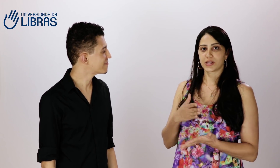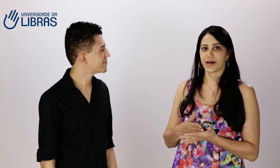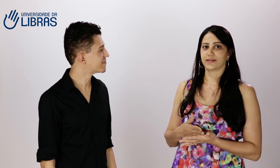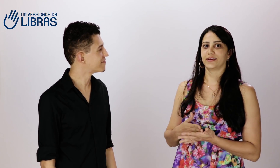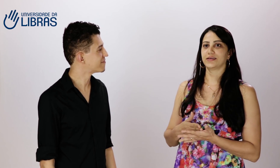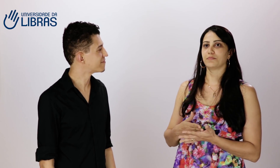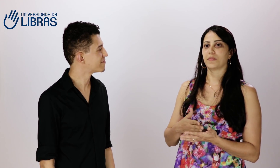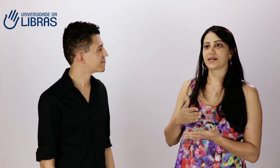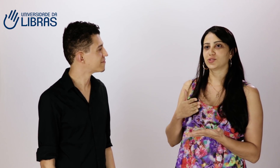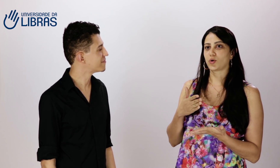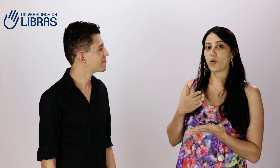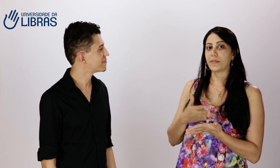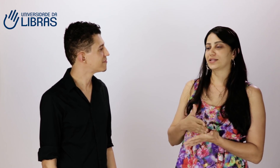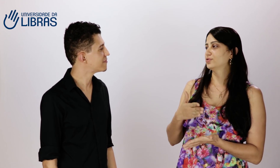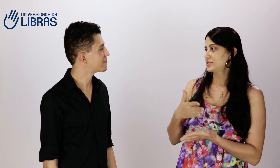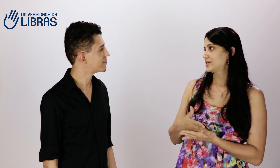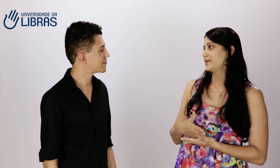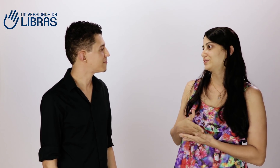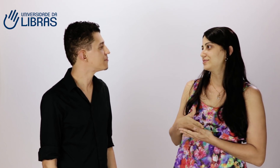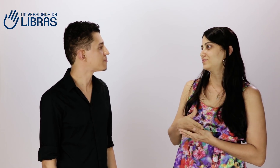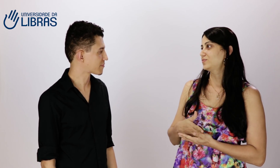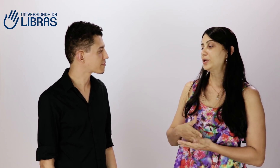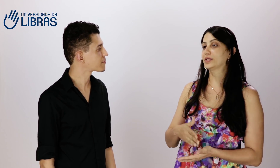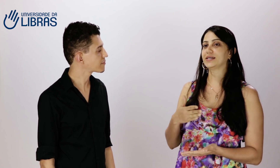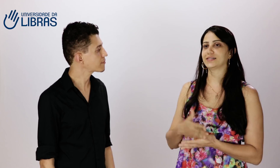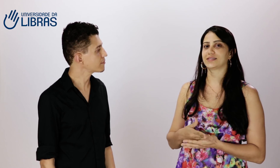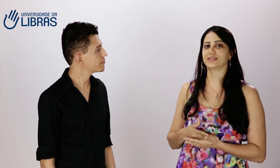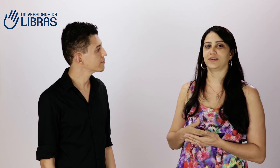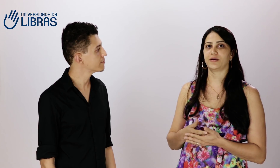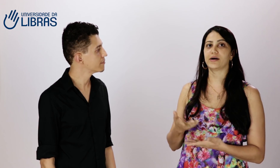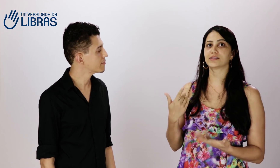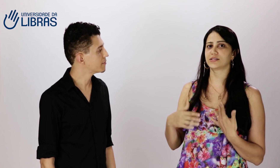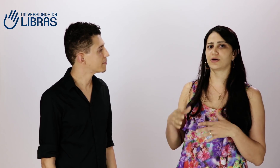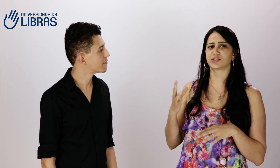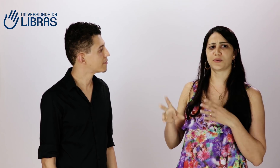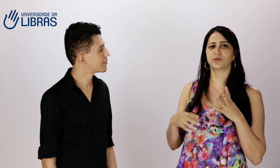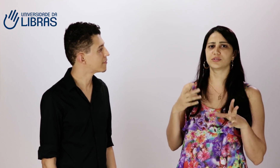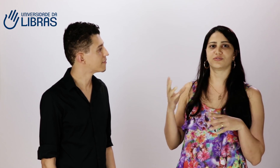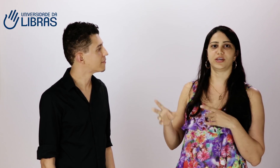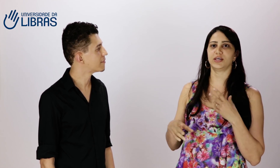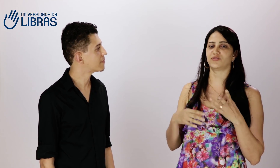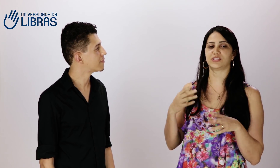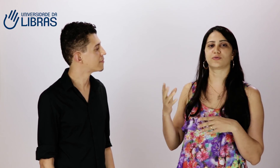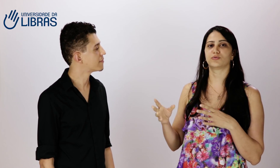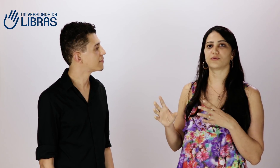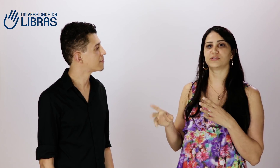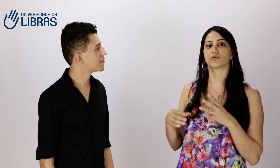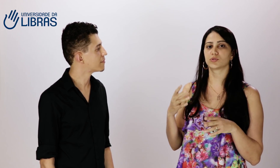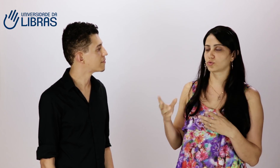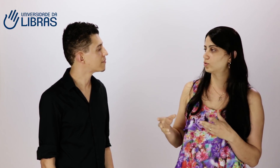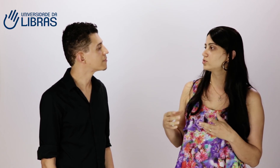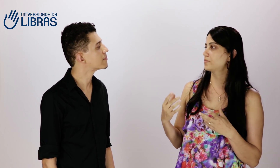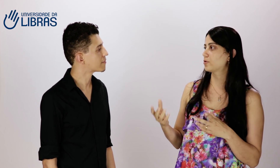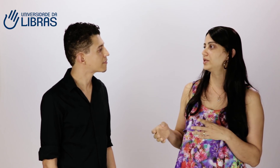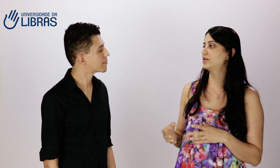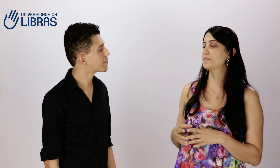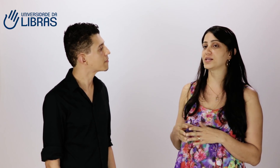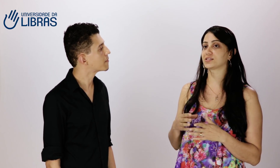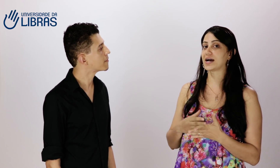Estudar, né? Mas com o método certo. E não adianta, assim, antes eu assistia muitos vídeos, fiz alguns cursos, como comentei, mas nada